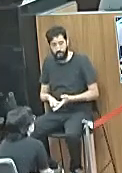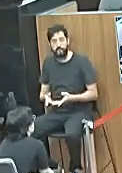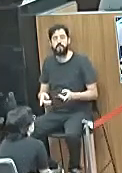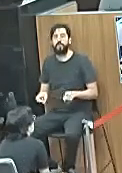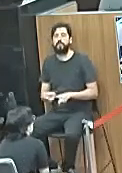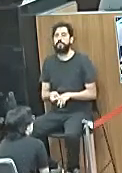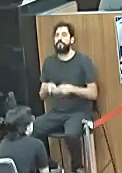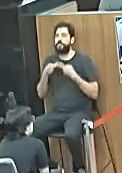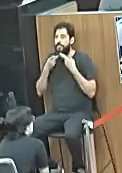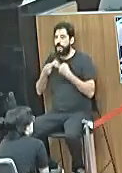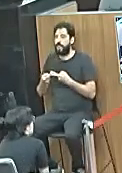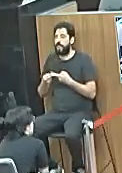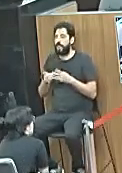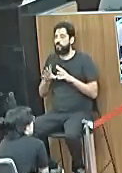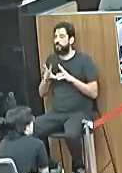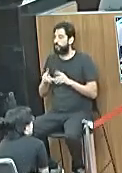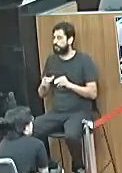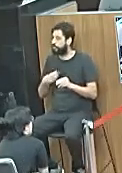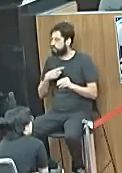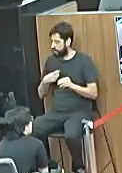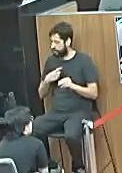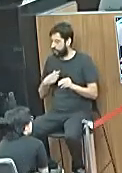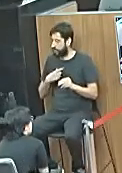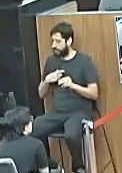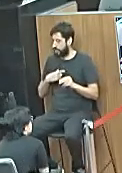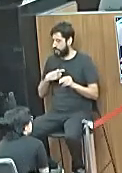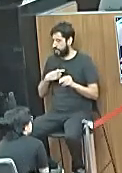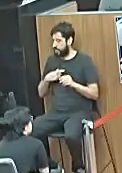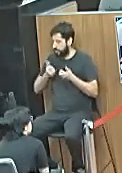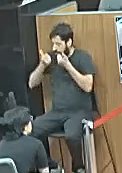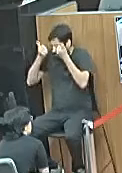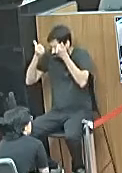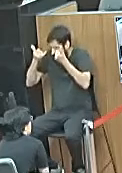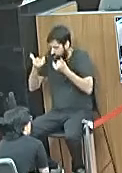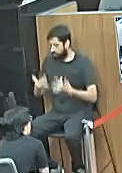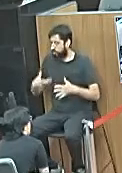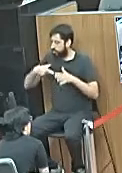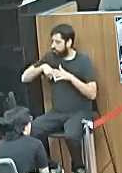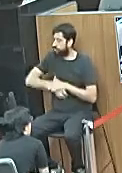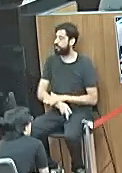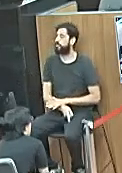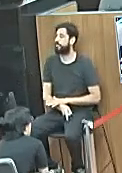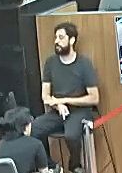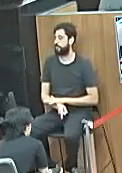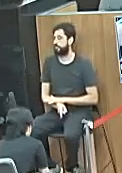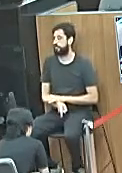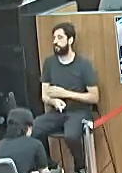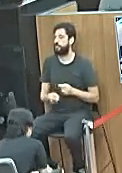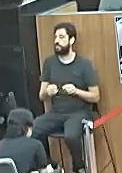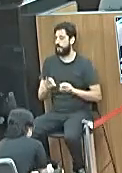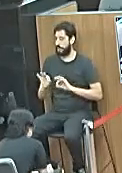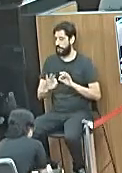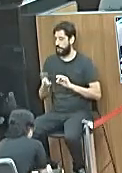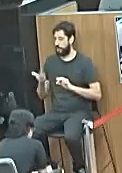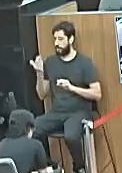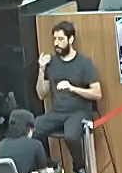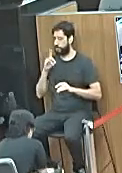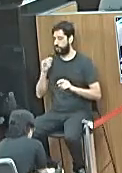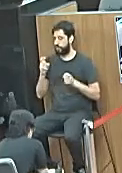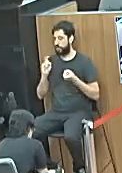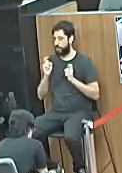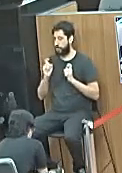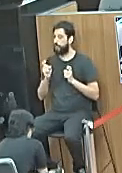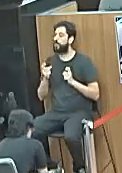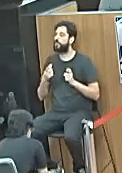dizer que elas estão todas muito bem fundamentadas nos documentos complementares que a gente preparou no dia da reunião e